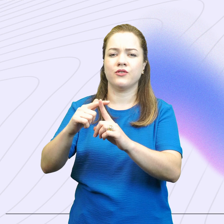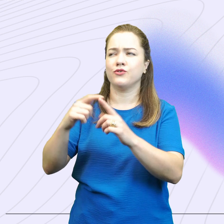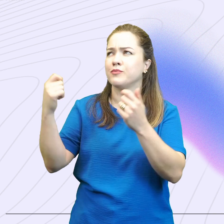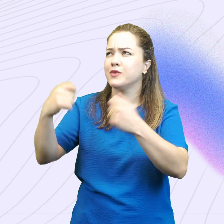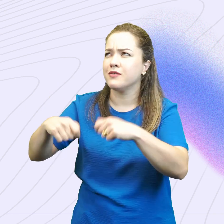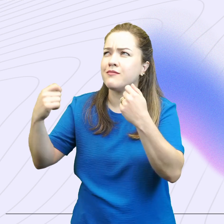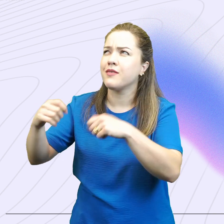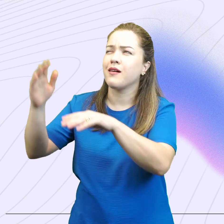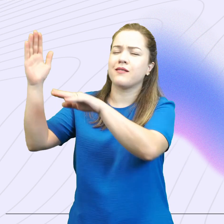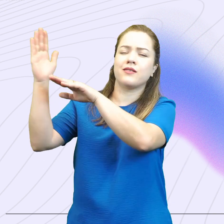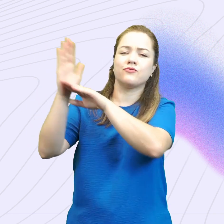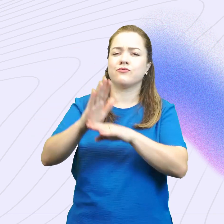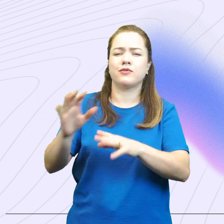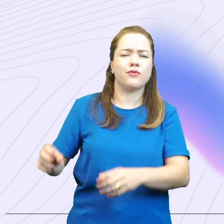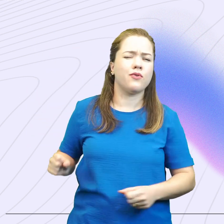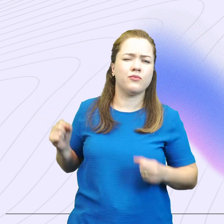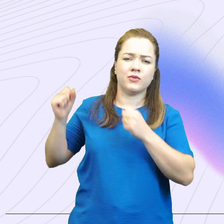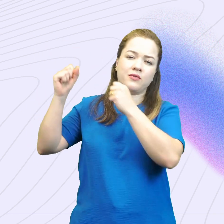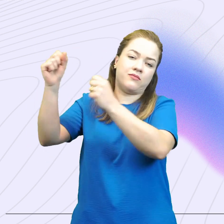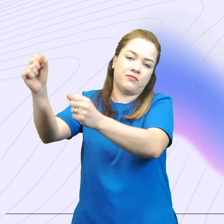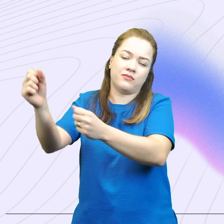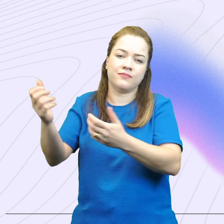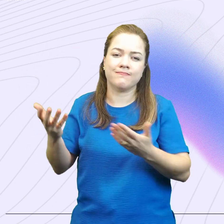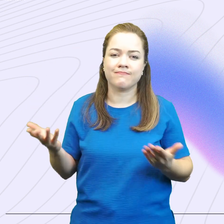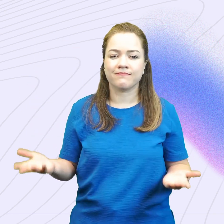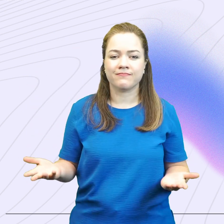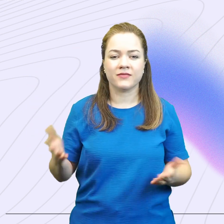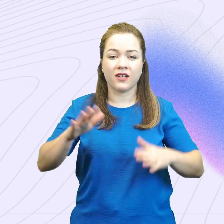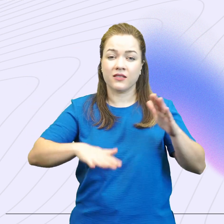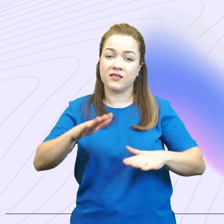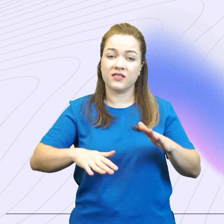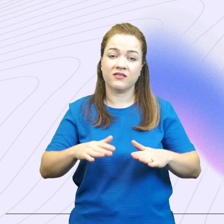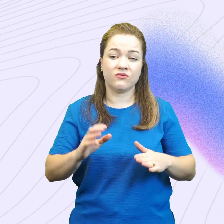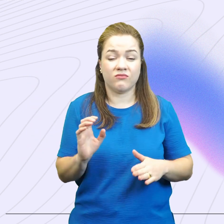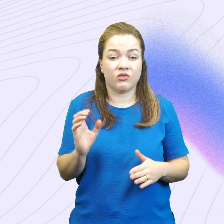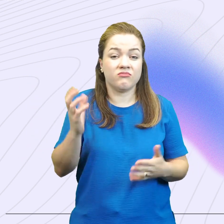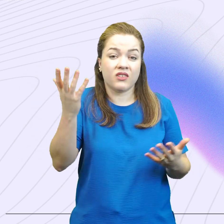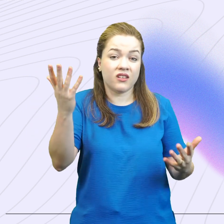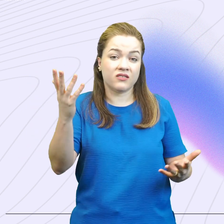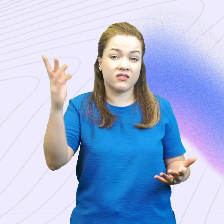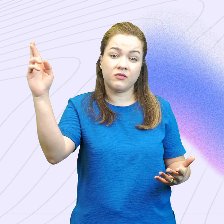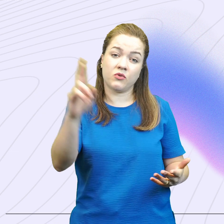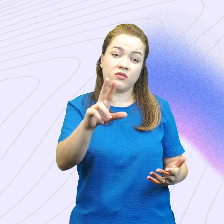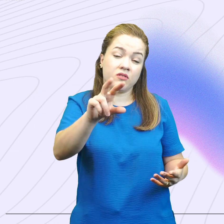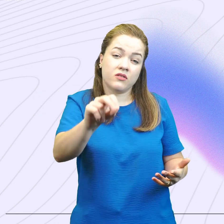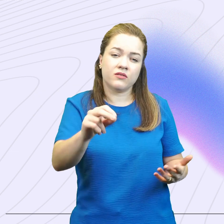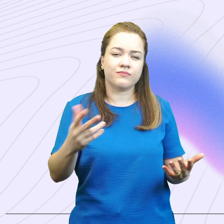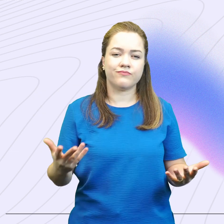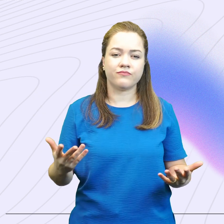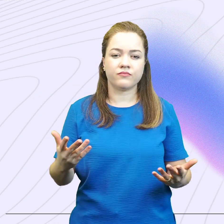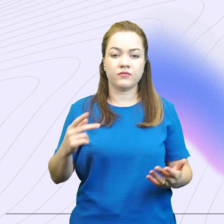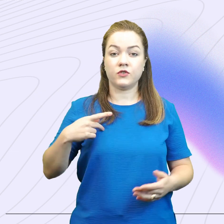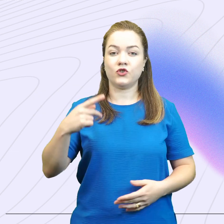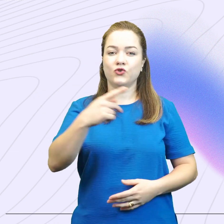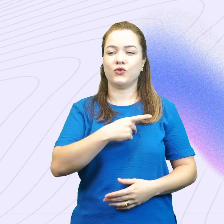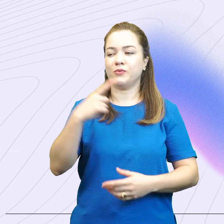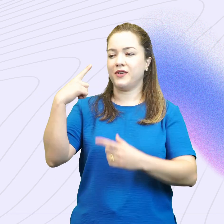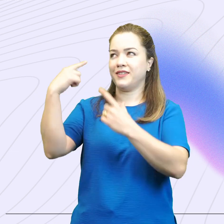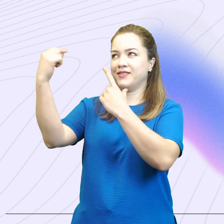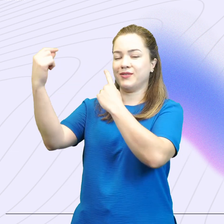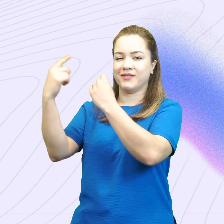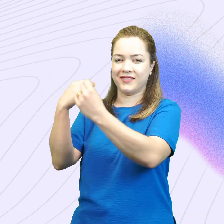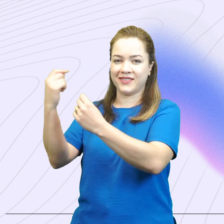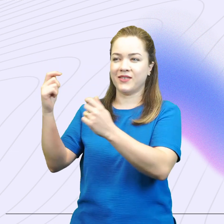do Todo-Poderoso. Por isso que às vezes as coisas não acontecem. Compreender que nós somos escolhidos e capacitados pelo